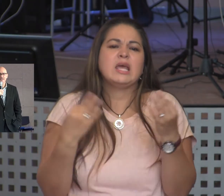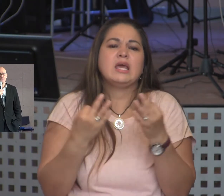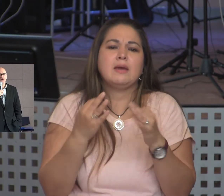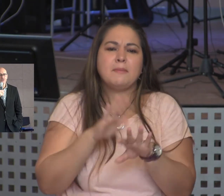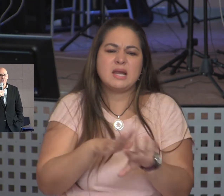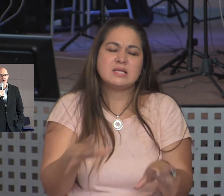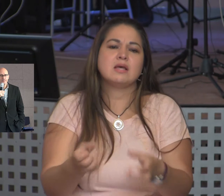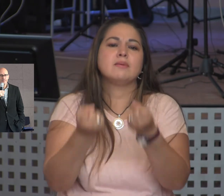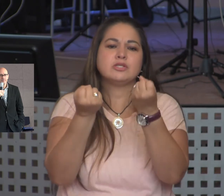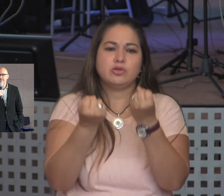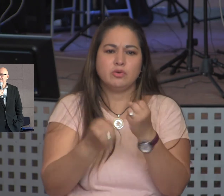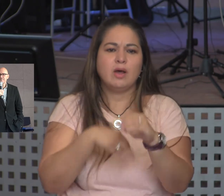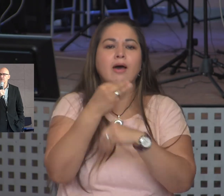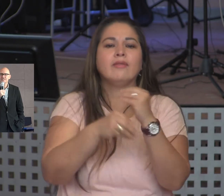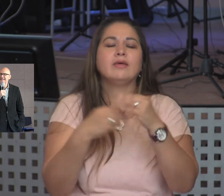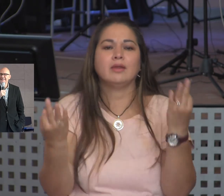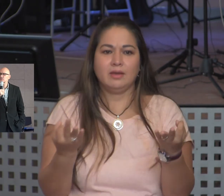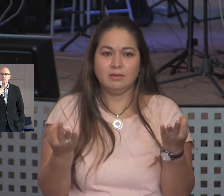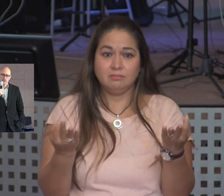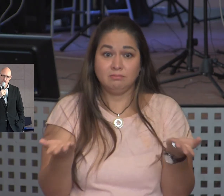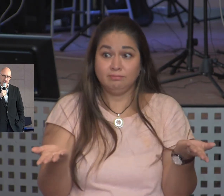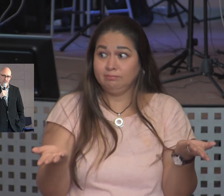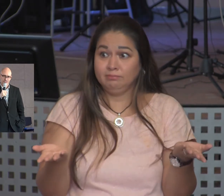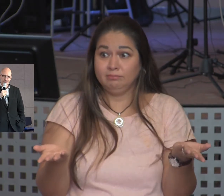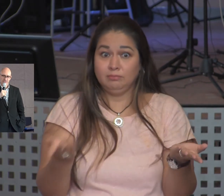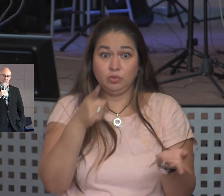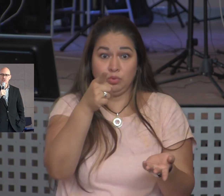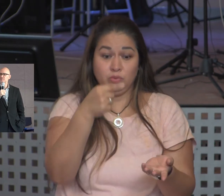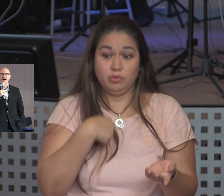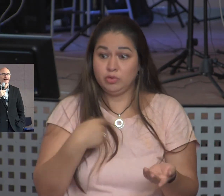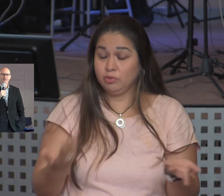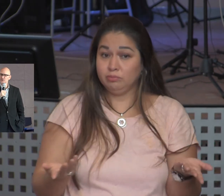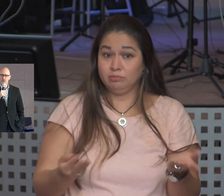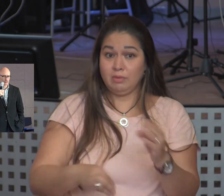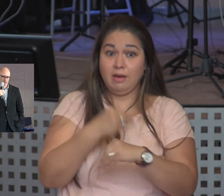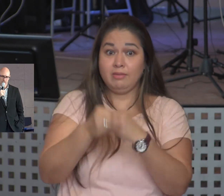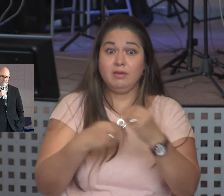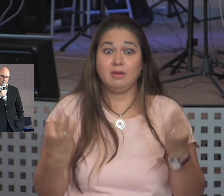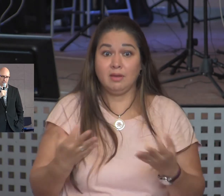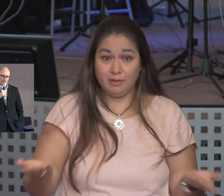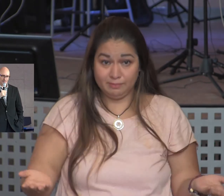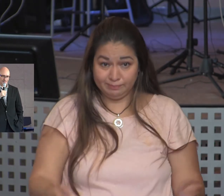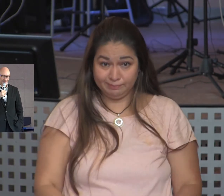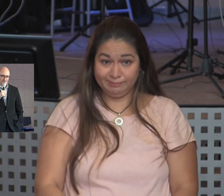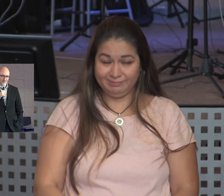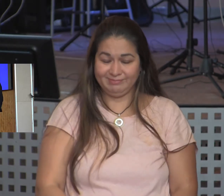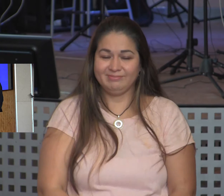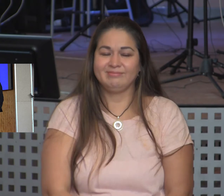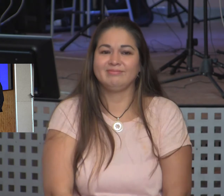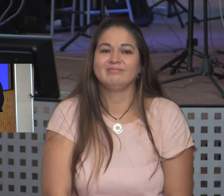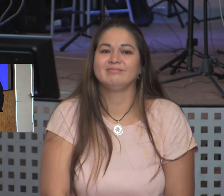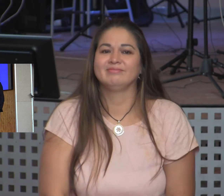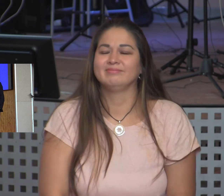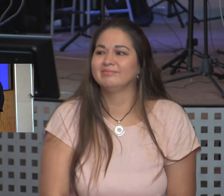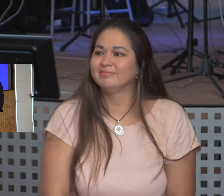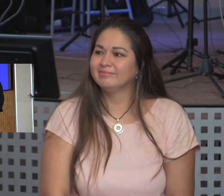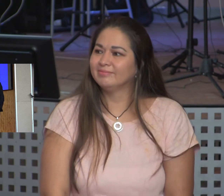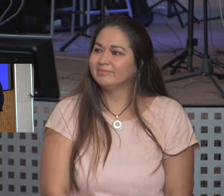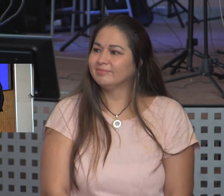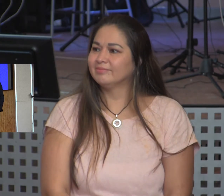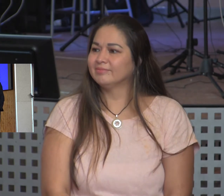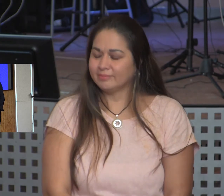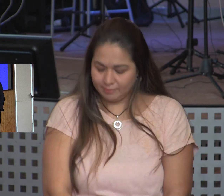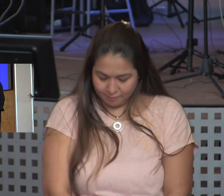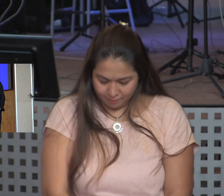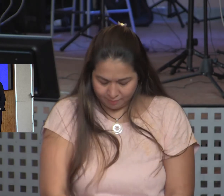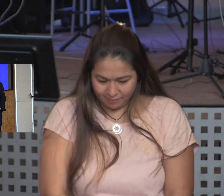¿Sabes qué? Te lo digo, me lo sé el de todos. Dios me ha hablado de todos vosotros. Me sé todo lo que habéis hecho